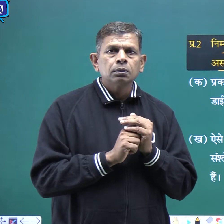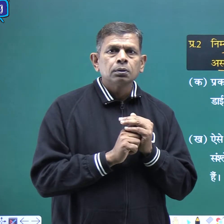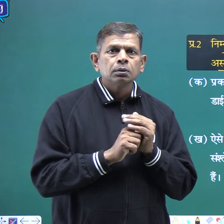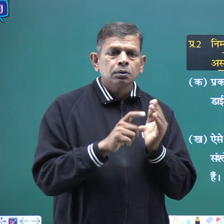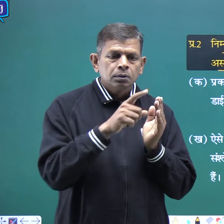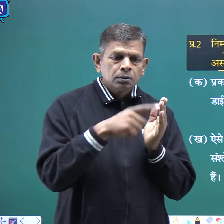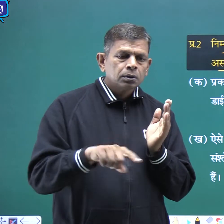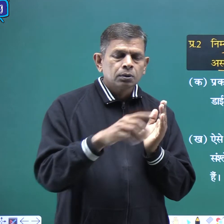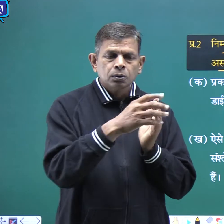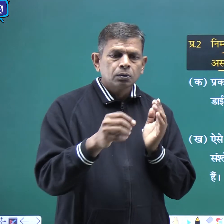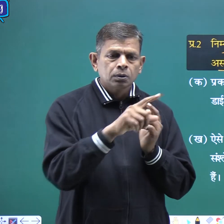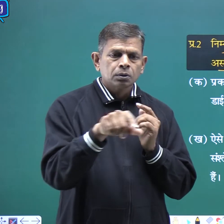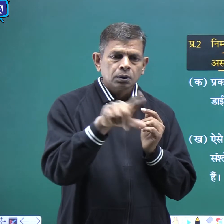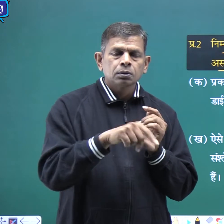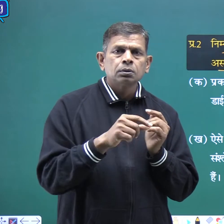सत्य और असत्य का